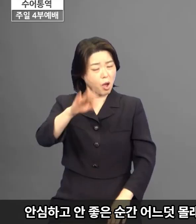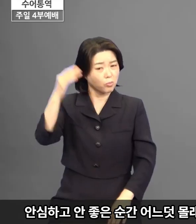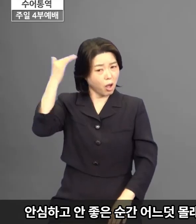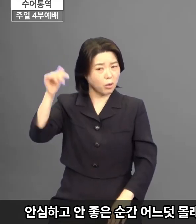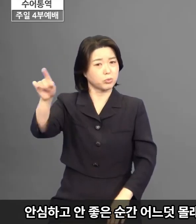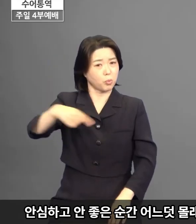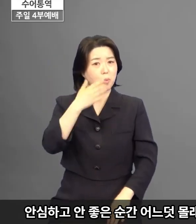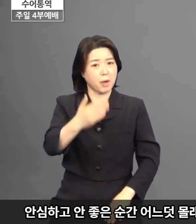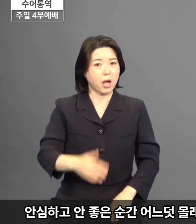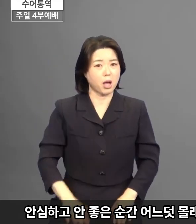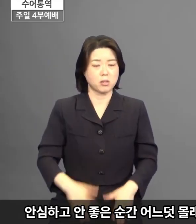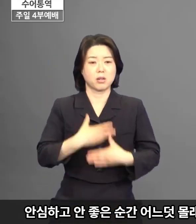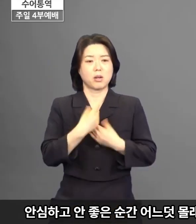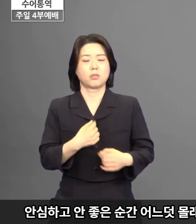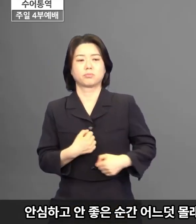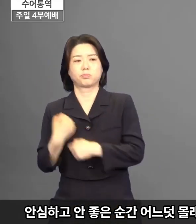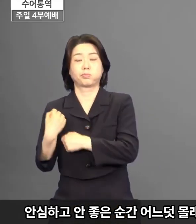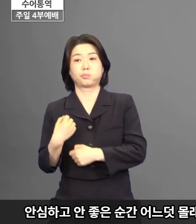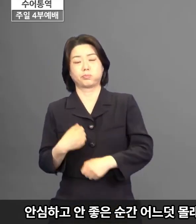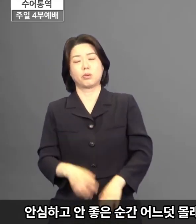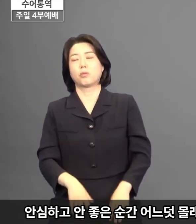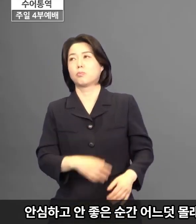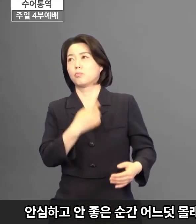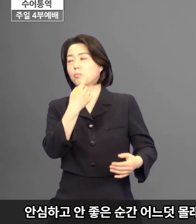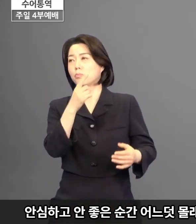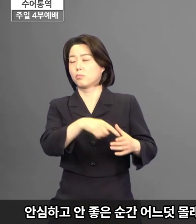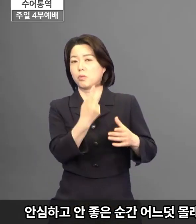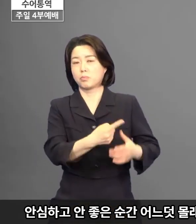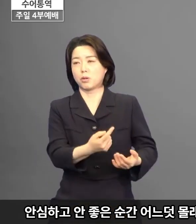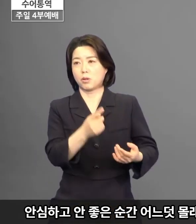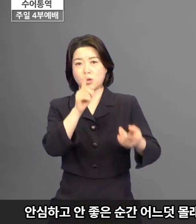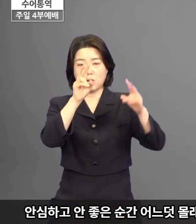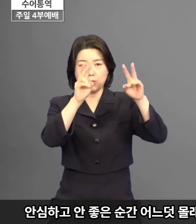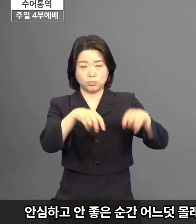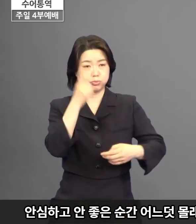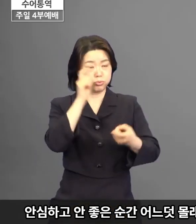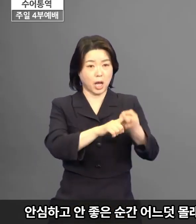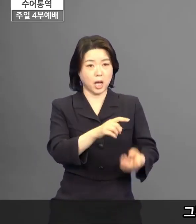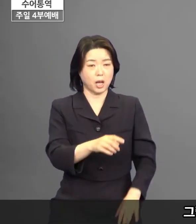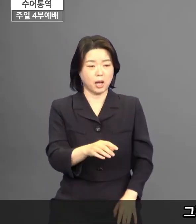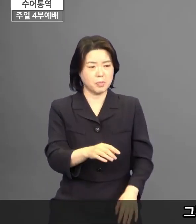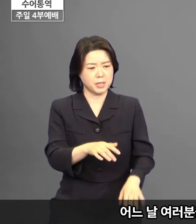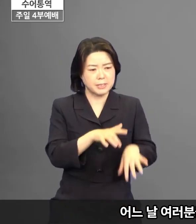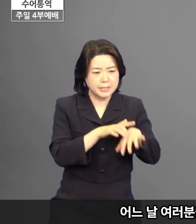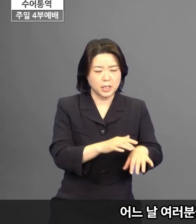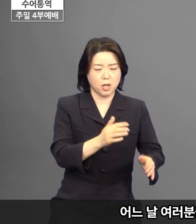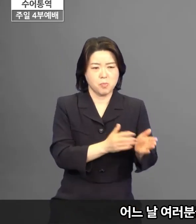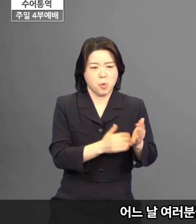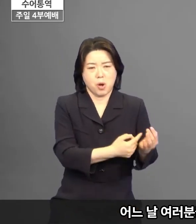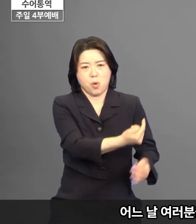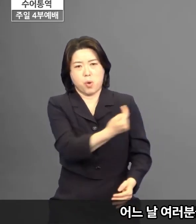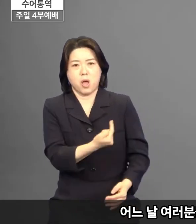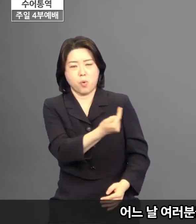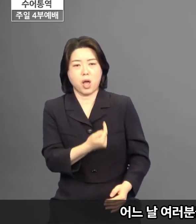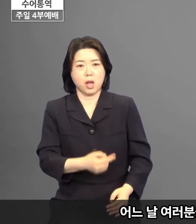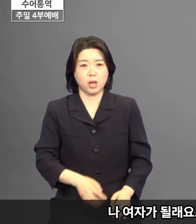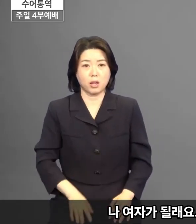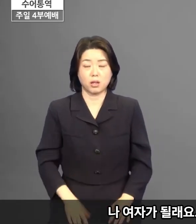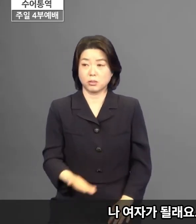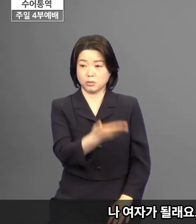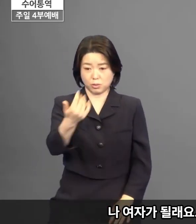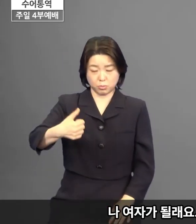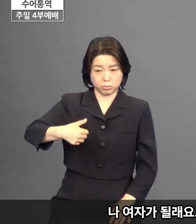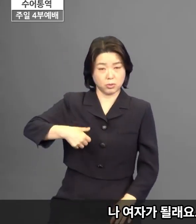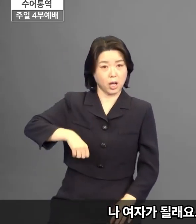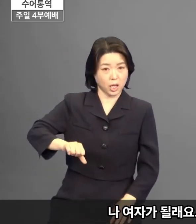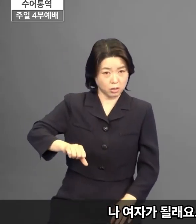있습니까? 안심하고 안주하는 순간 어느덧 몰래 들어오는 것이 사단의 방법이기 때문에 그렇습니다. 어느 날 여러분들의 자녀가 아들인데 나